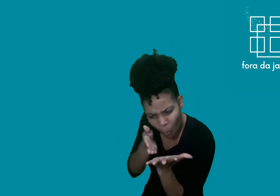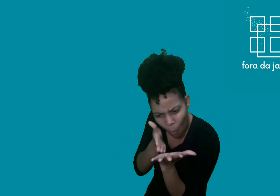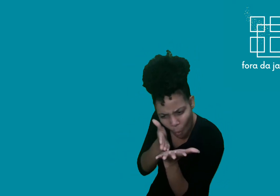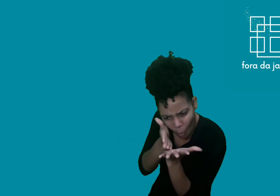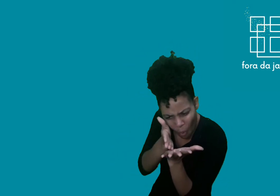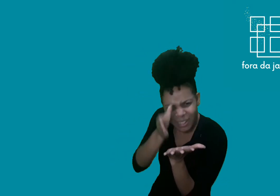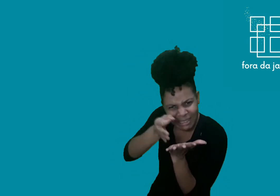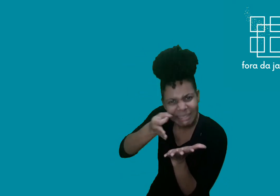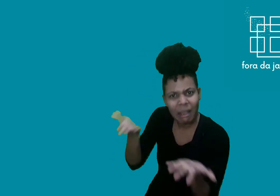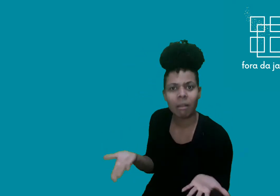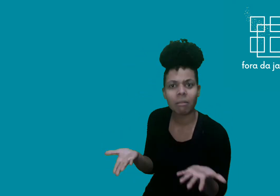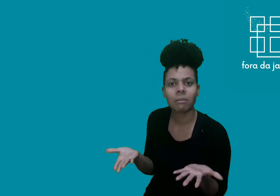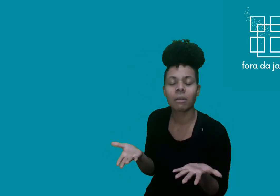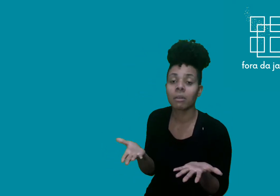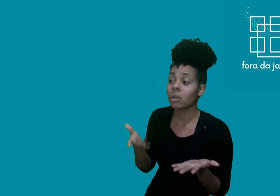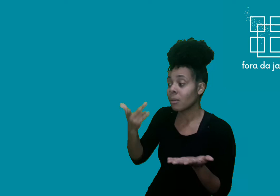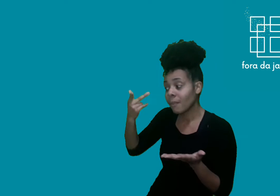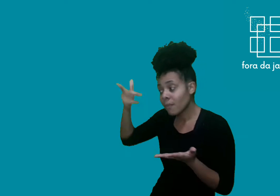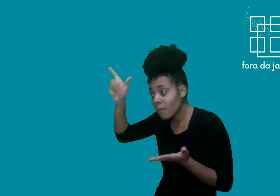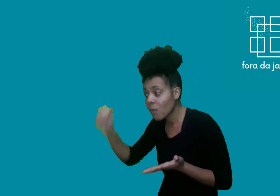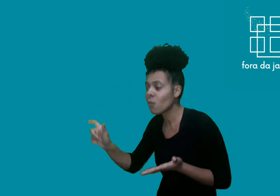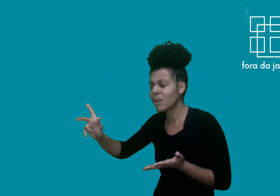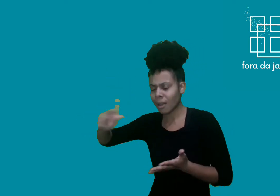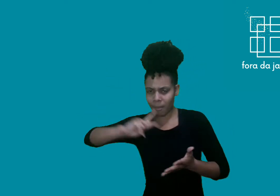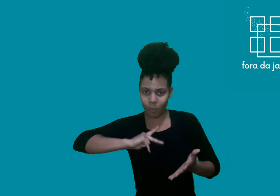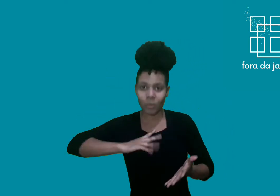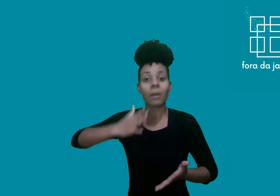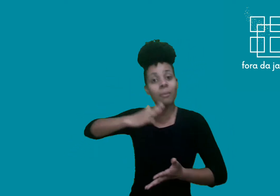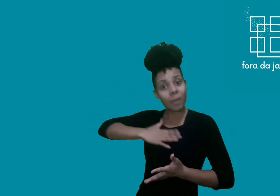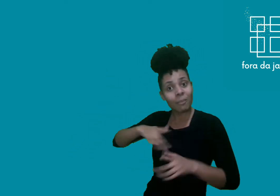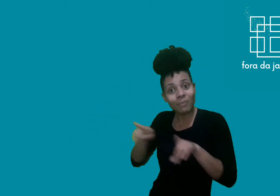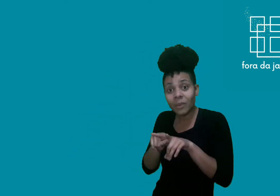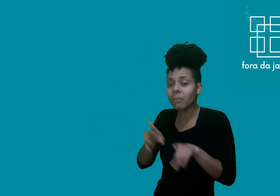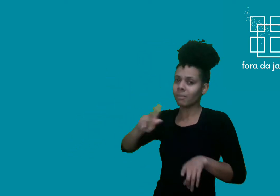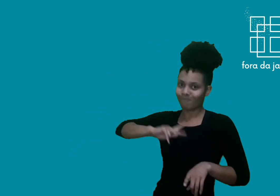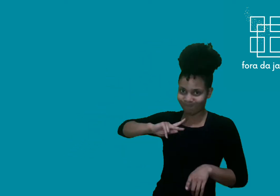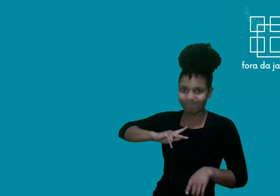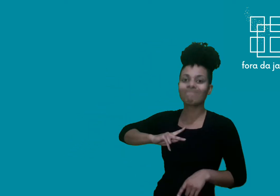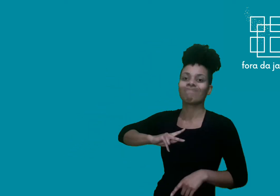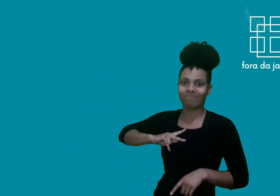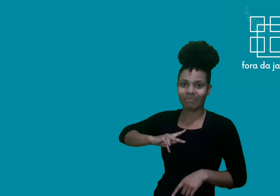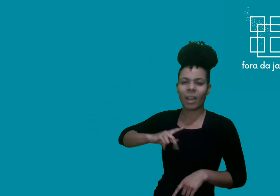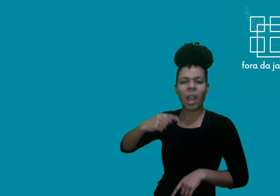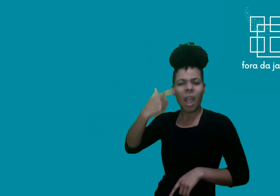né? Uhum. E é assim, foi o que eu comentei do desleixo com a gente mesmo. A gente até para